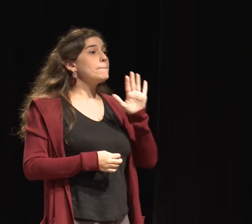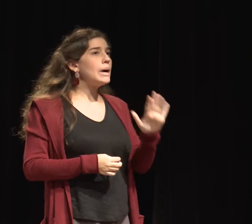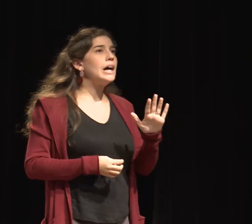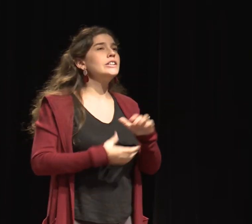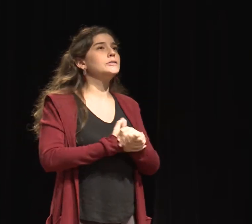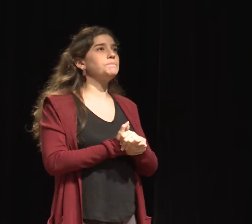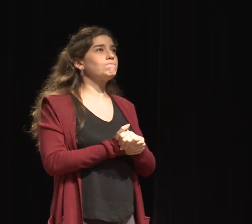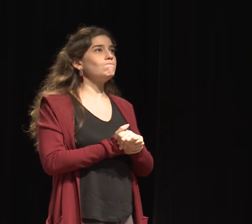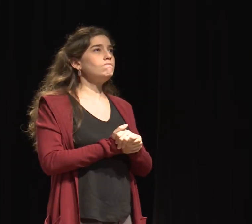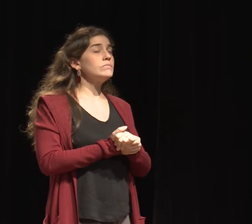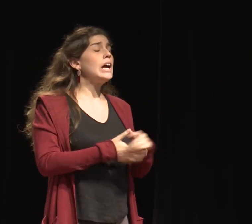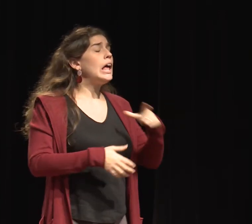importante.